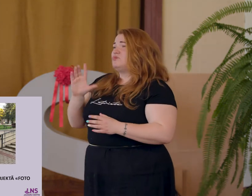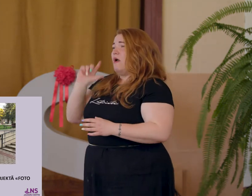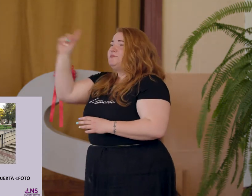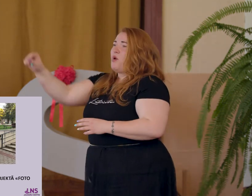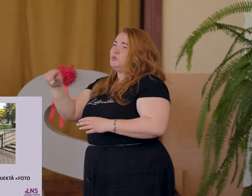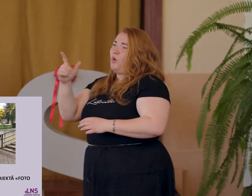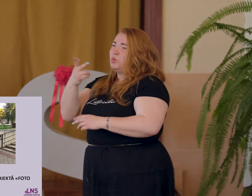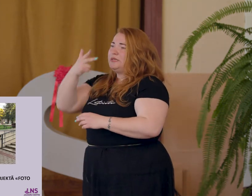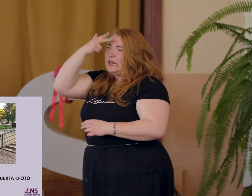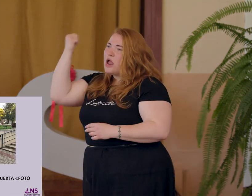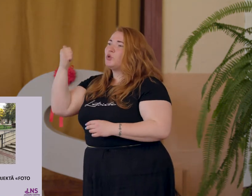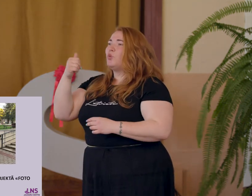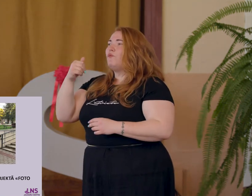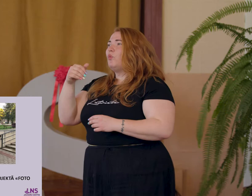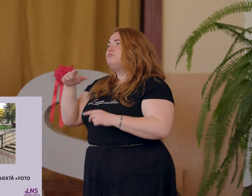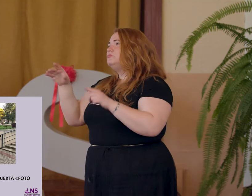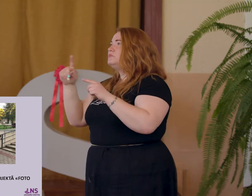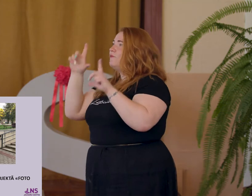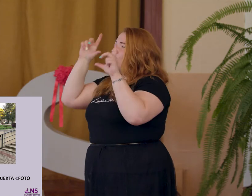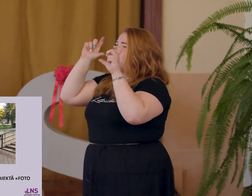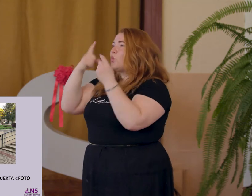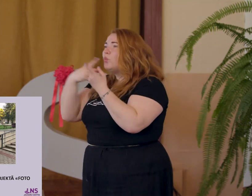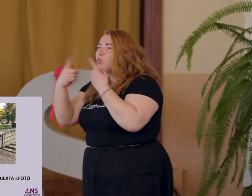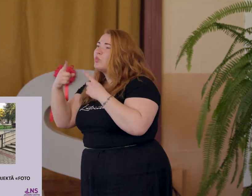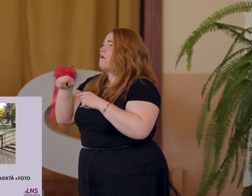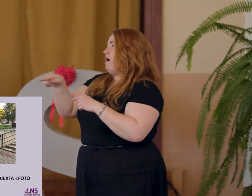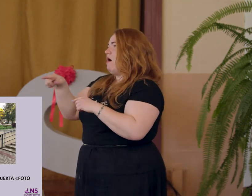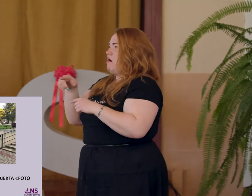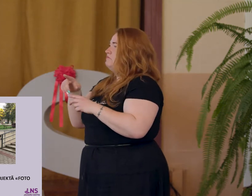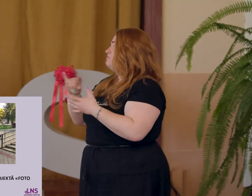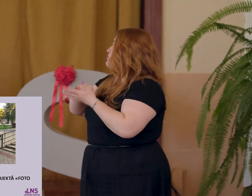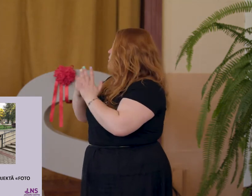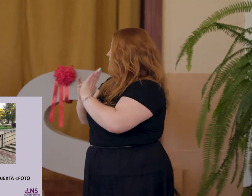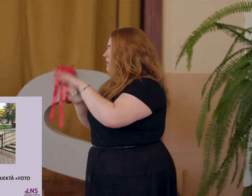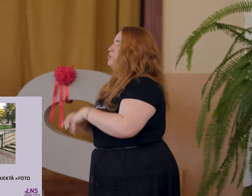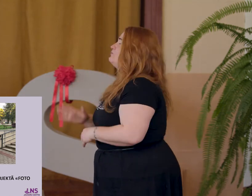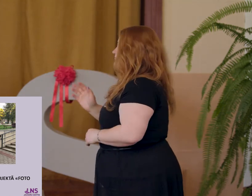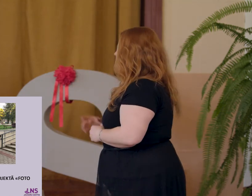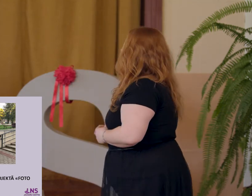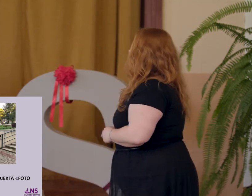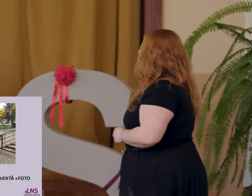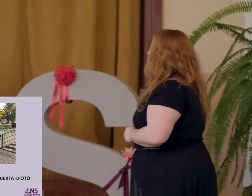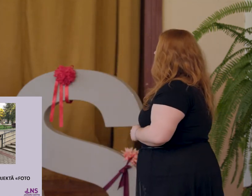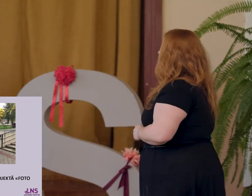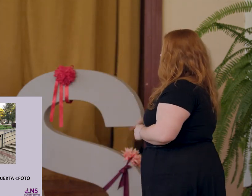arī jaunieši aizbrauca uz Lietuvu, un tā kā foto runā var teikt tāds projekts.